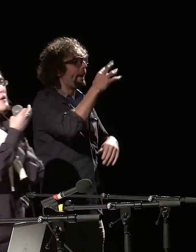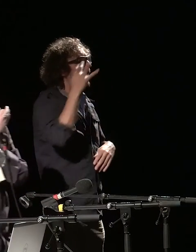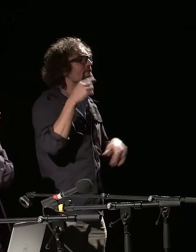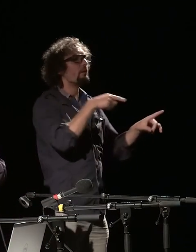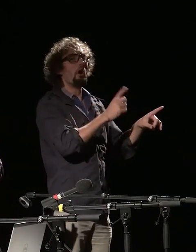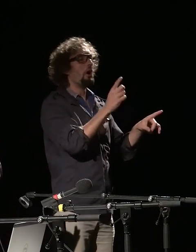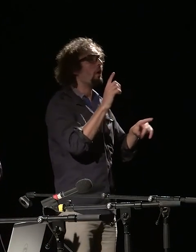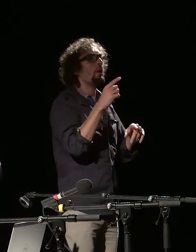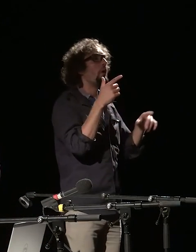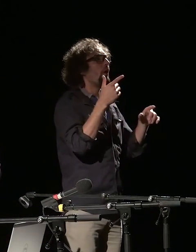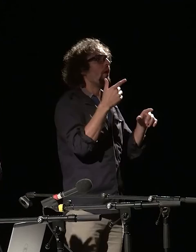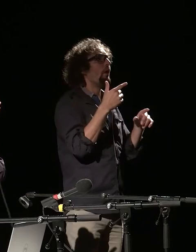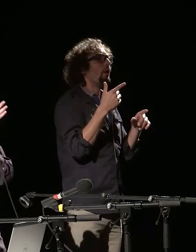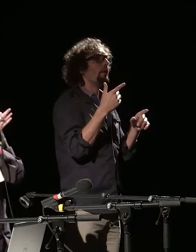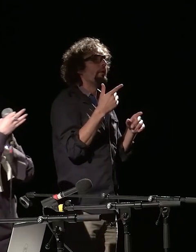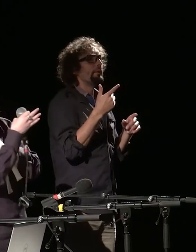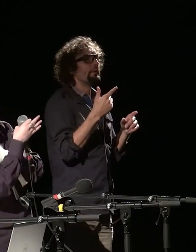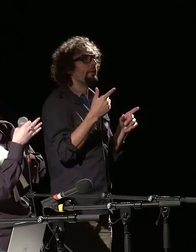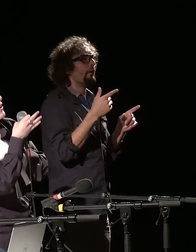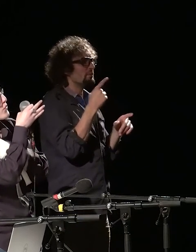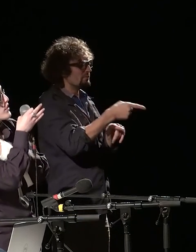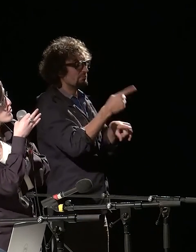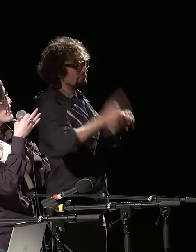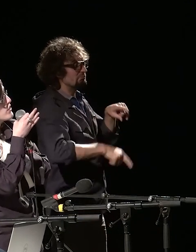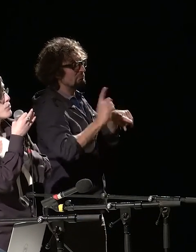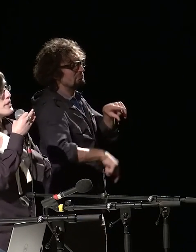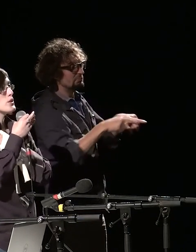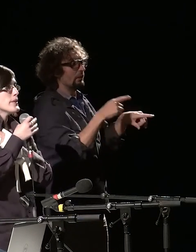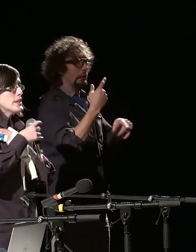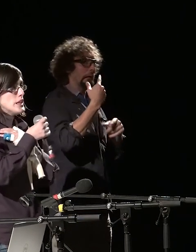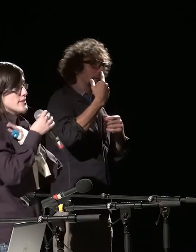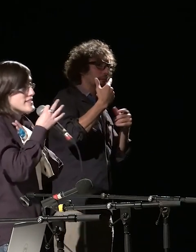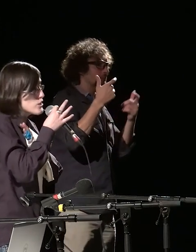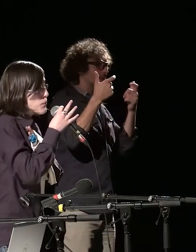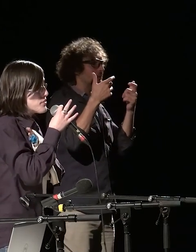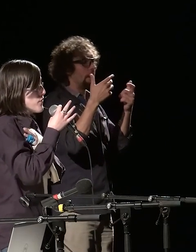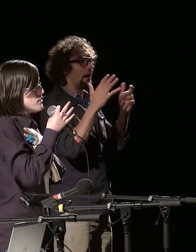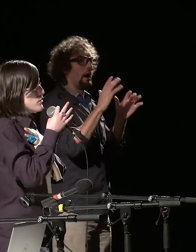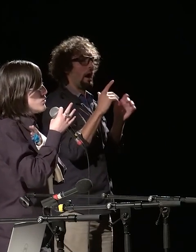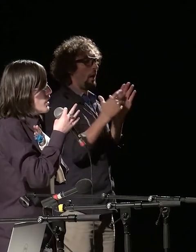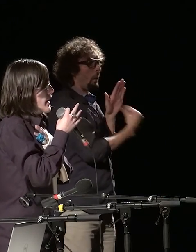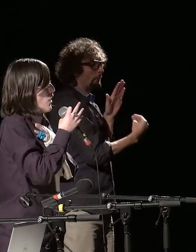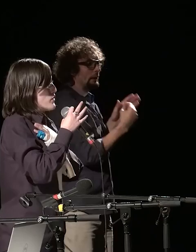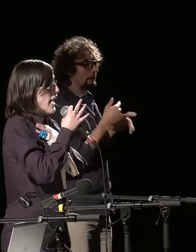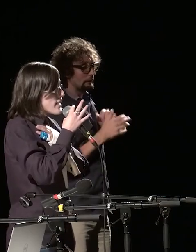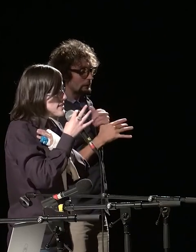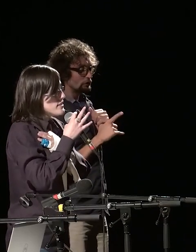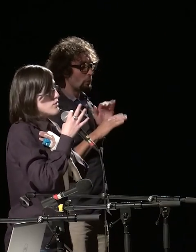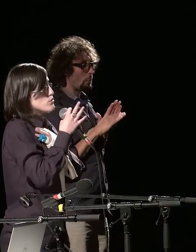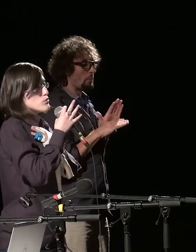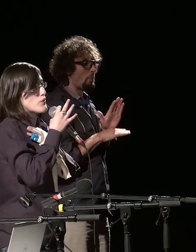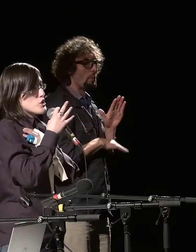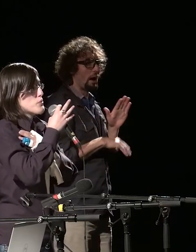coup, ils copient pas trop, quoi. Parce que surtout au premier rang, ils voient qu'ils sont regardés, ils sont emmerdés, quoi. C'est exactement pour ça, en fait. On a